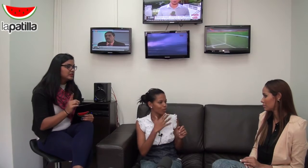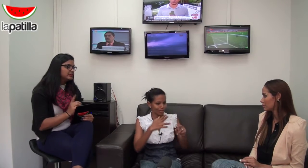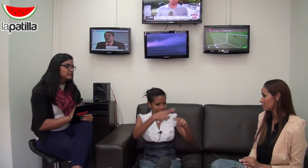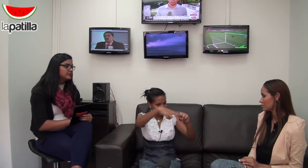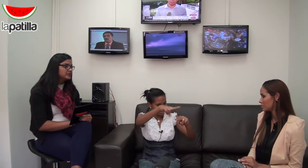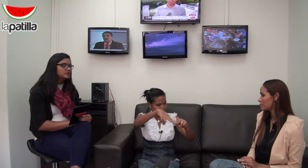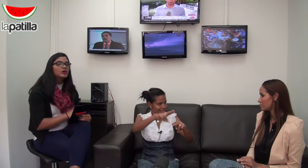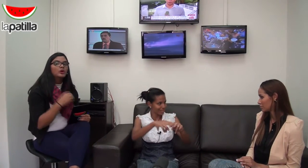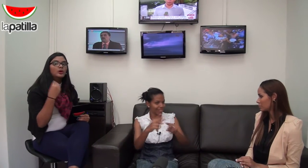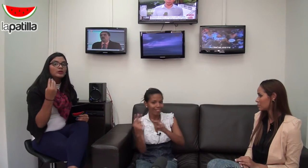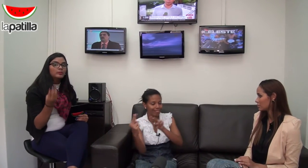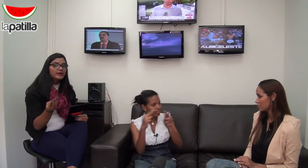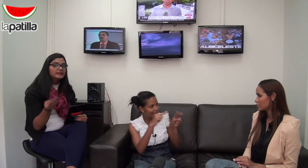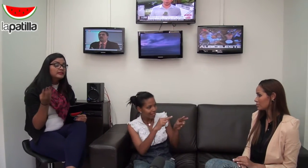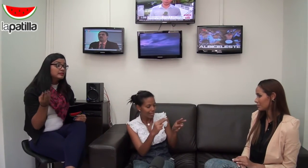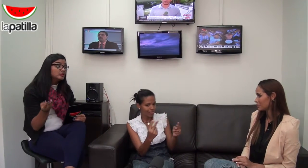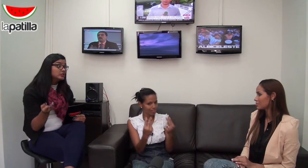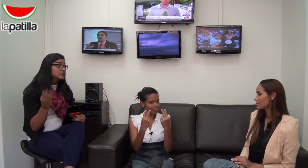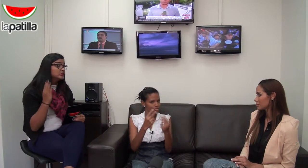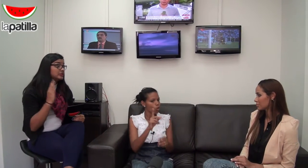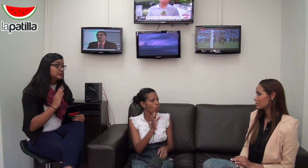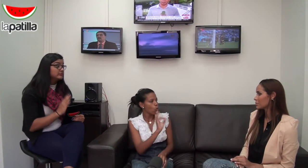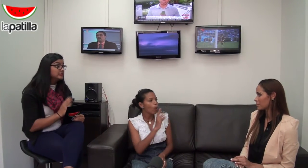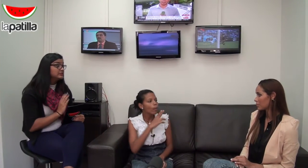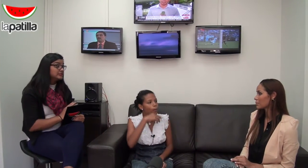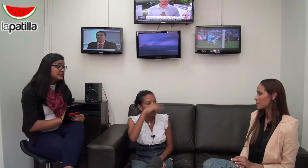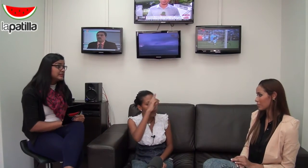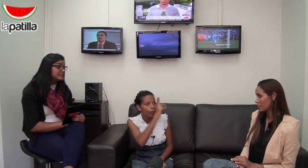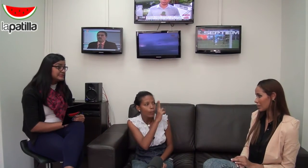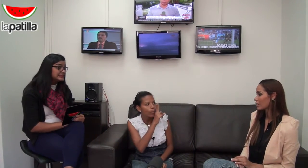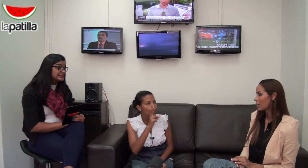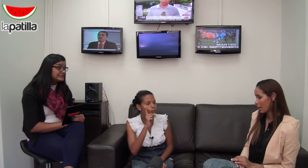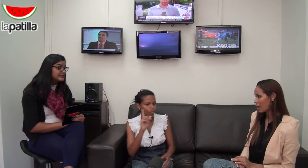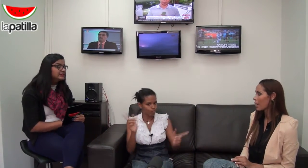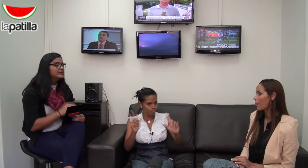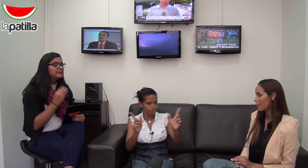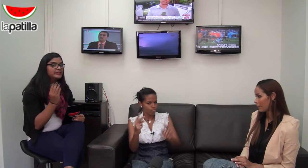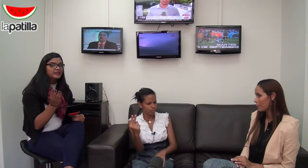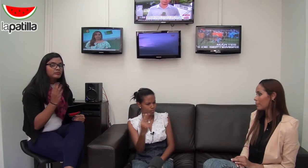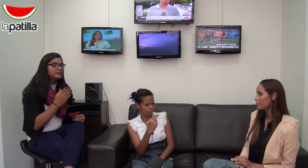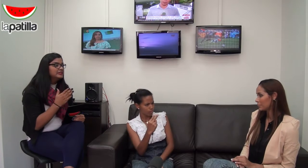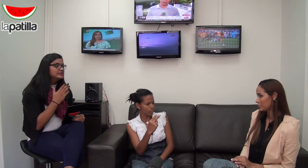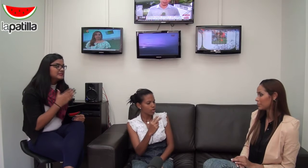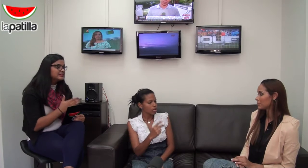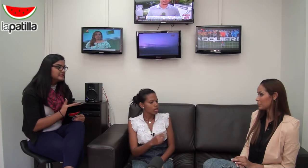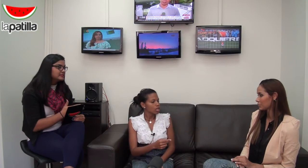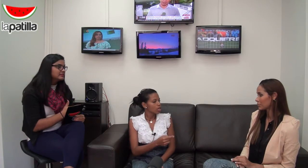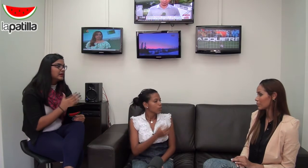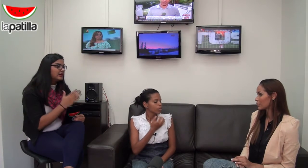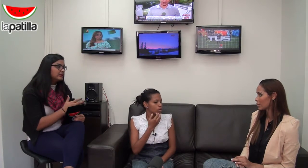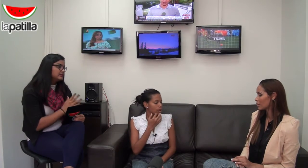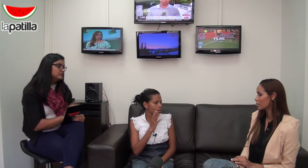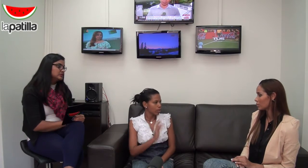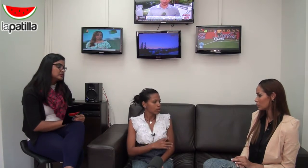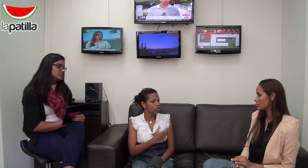nos están viendo o a los padres de los niños que nos están viendo a través de este canal para que puedan acceder a esta promoción?